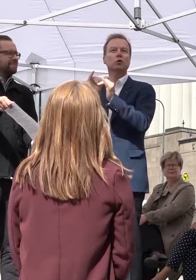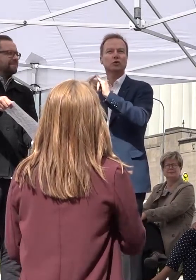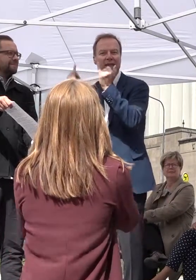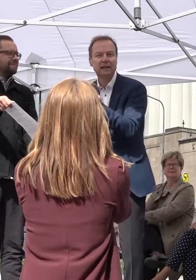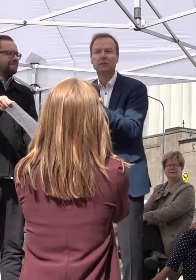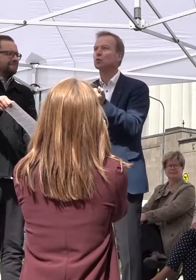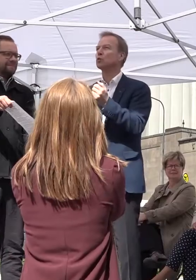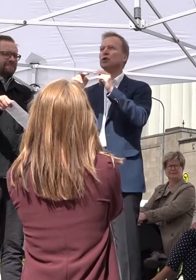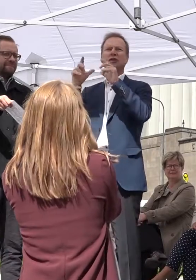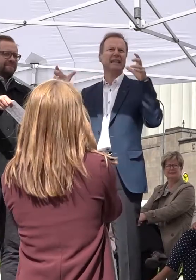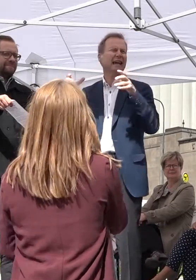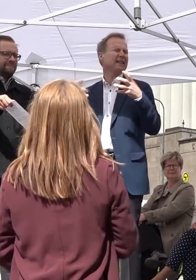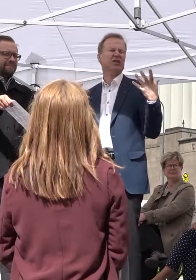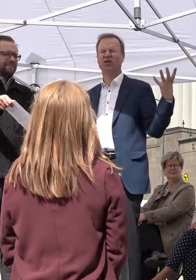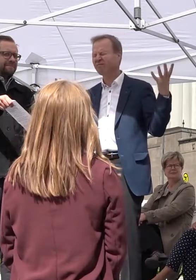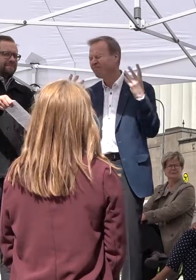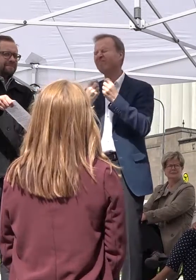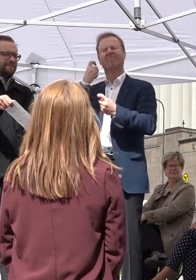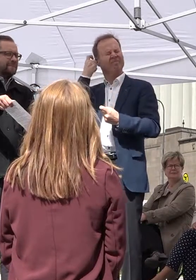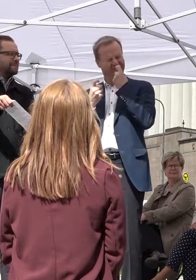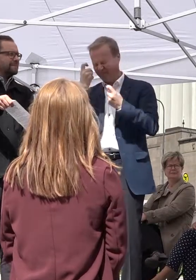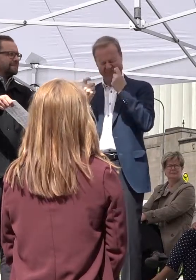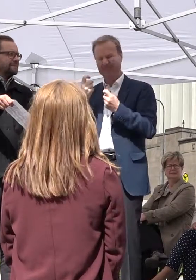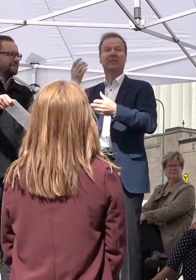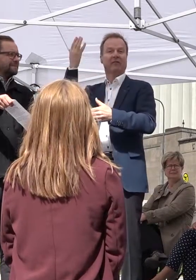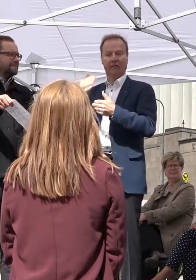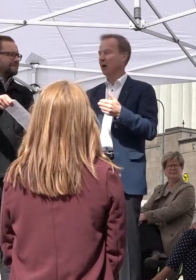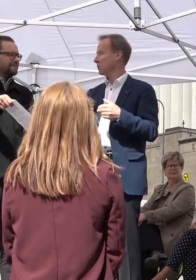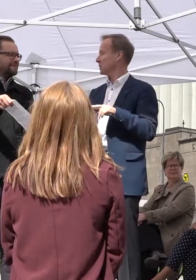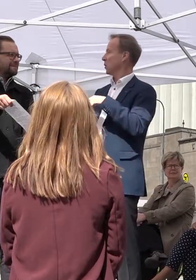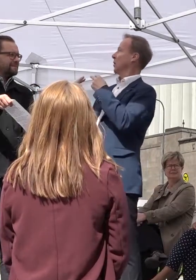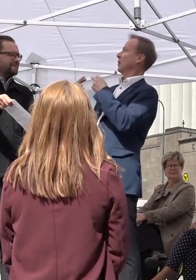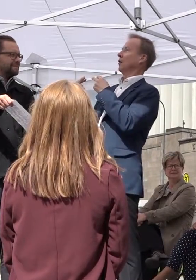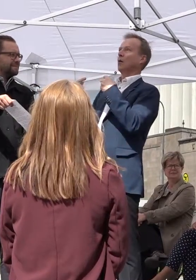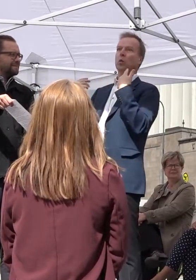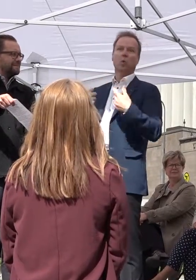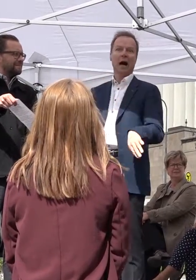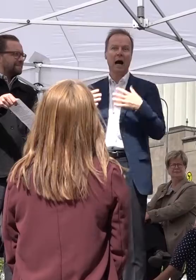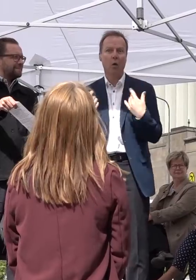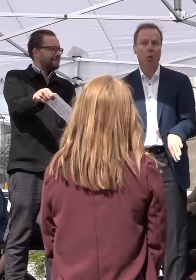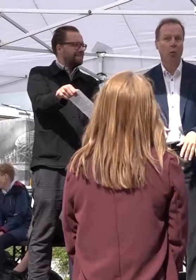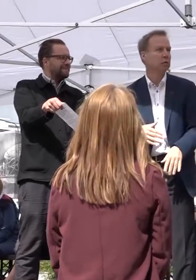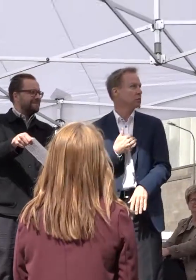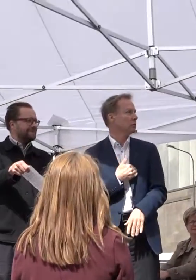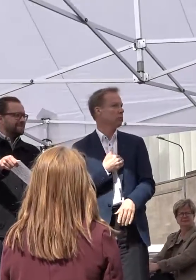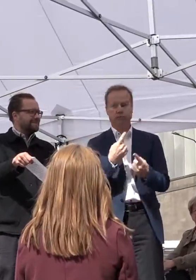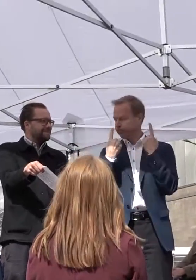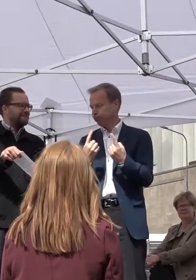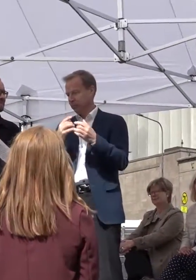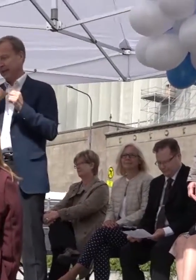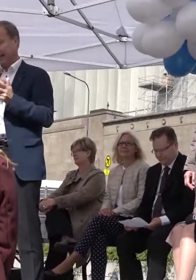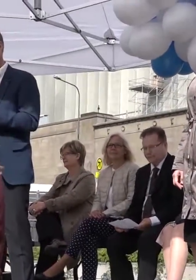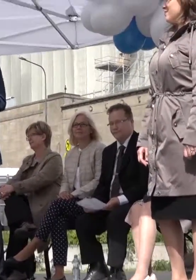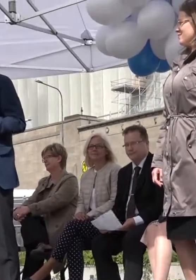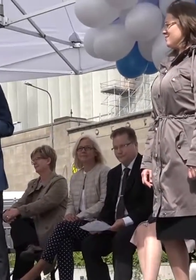Vammaisliike, vammaisjärjestöt, ihmisoikeusinstituutiot, valtion edustajat, olimme todellakin saaneet tämän prosessin päätökseen. Se